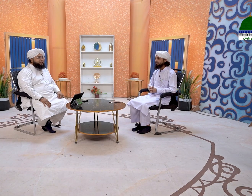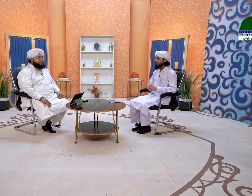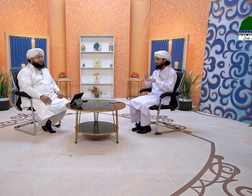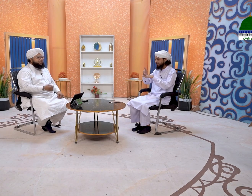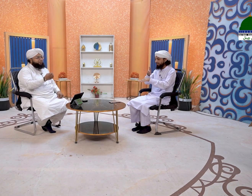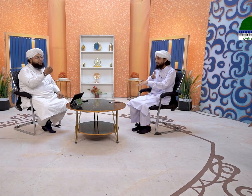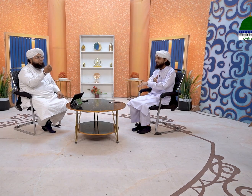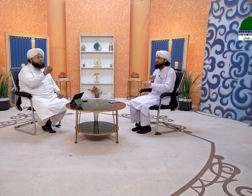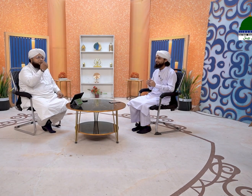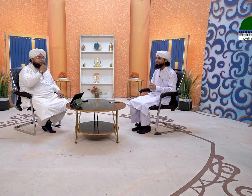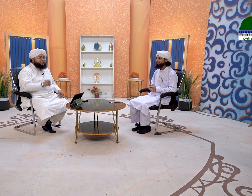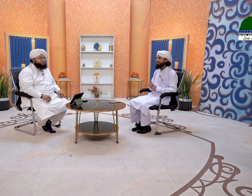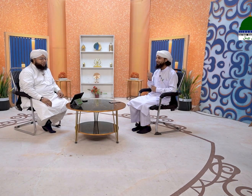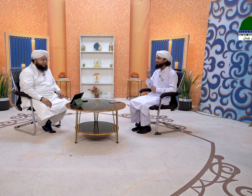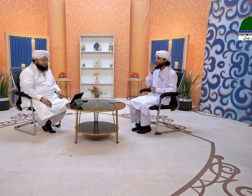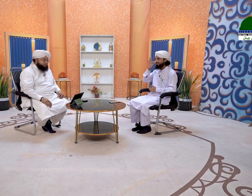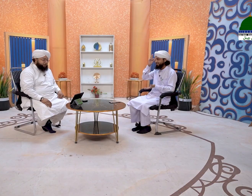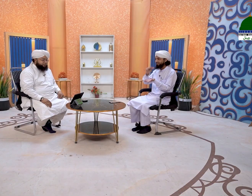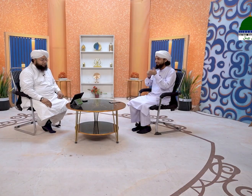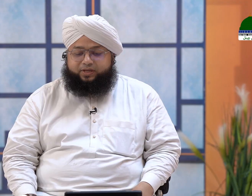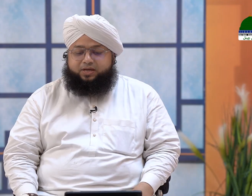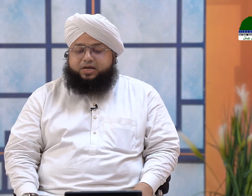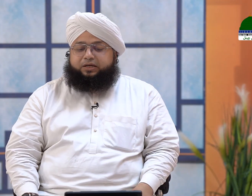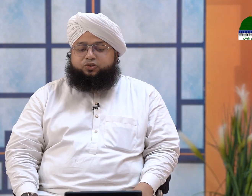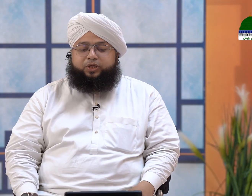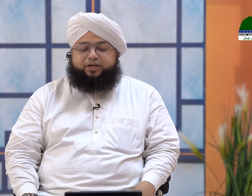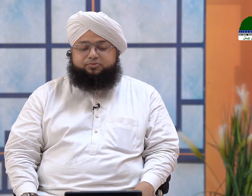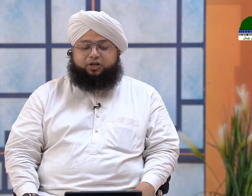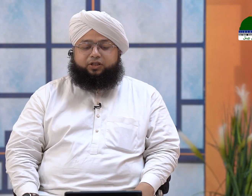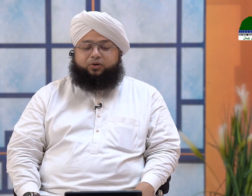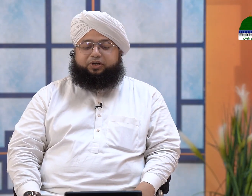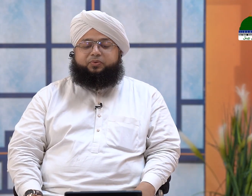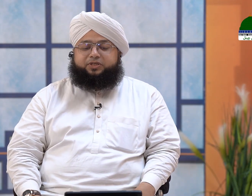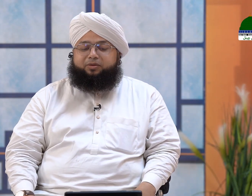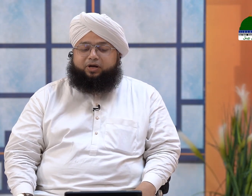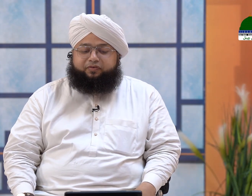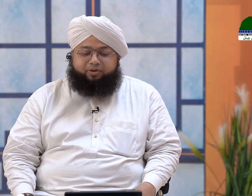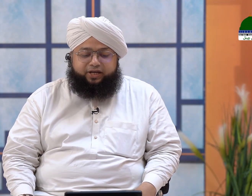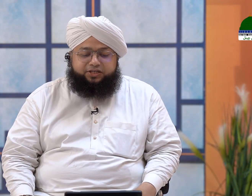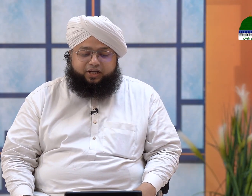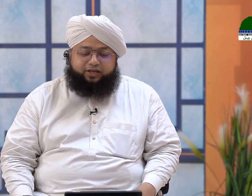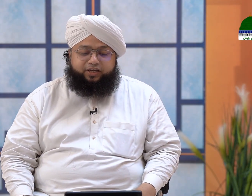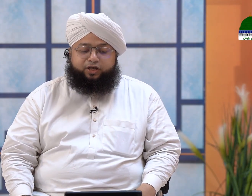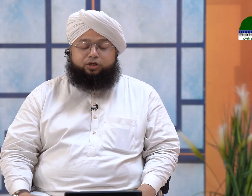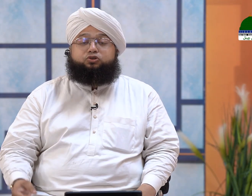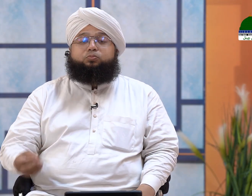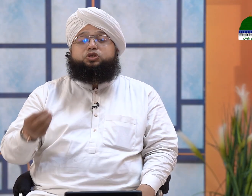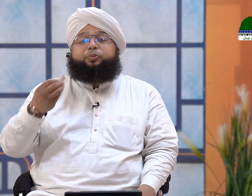پہلے ہم ایک درود پاک کی فضیلت سنتے ہیں۔ رسول اکرم صلی اللہ علیہ وسلم کا فرمان علی شان ہے، جو مجھ پر